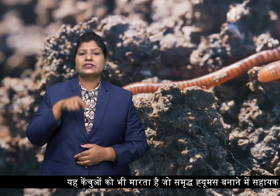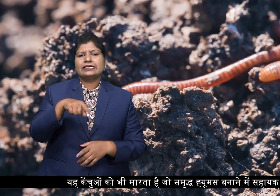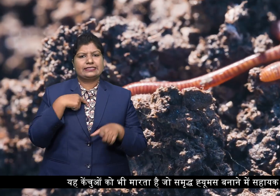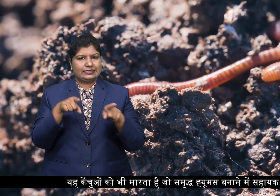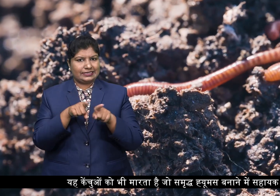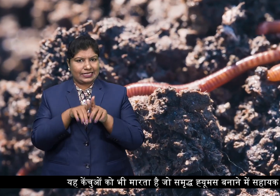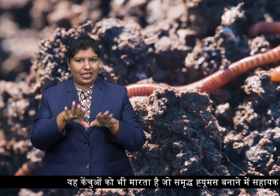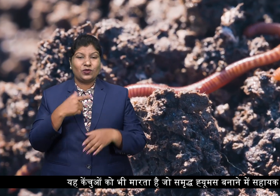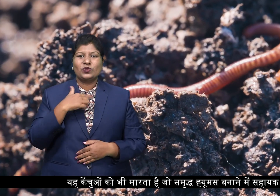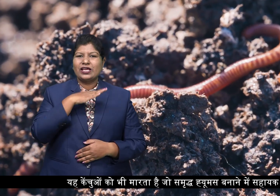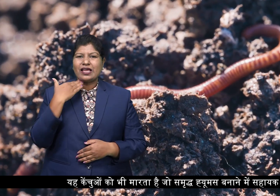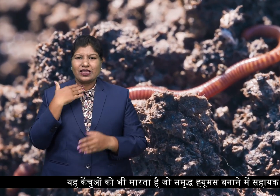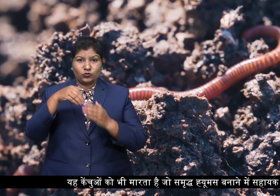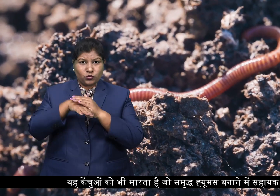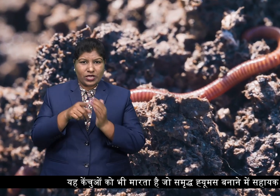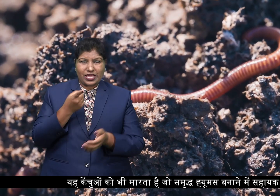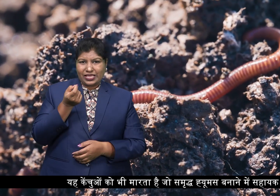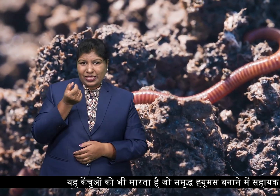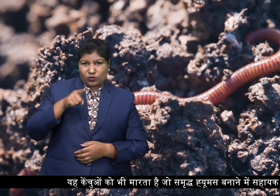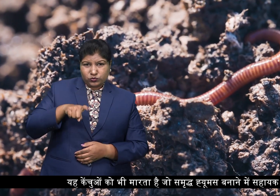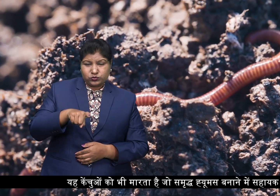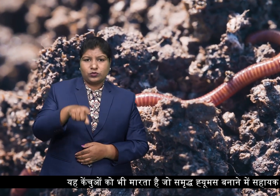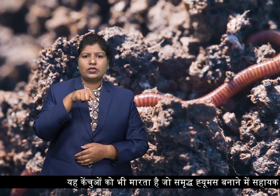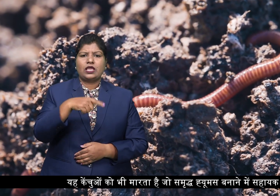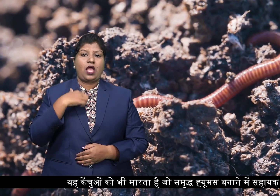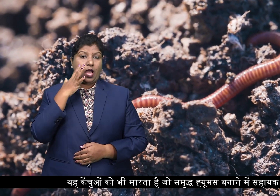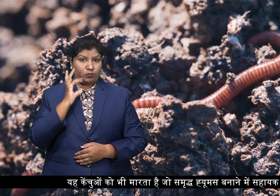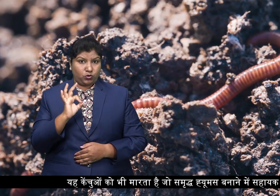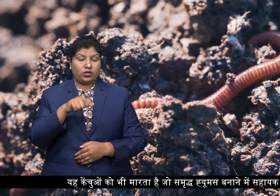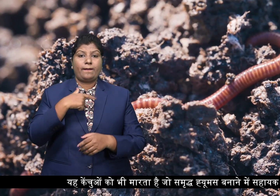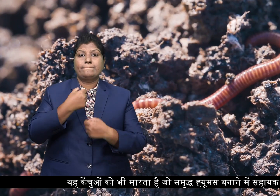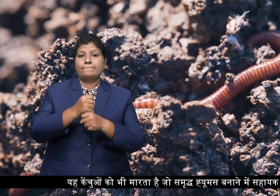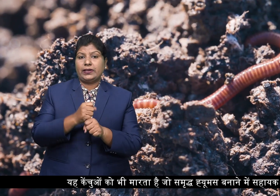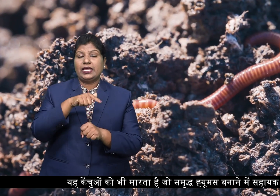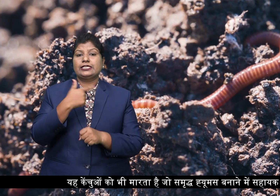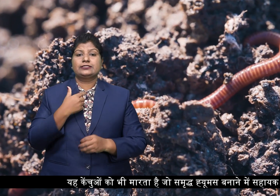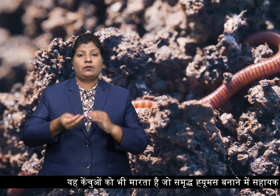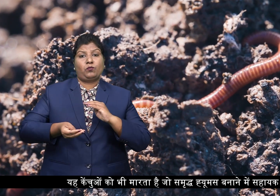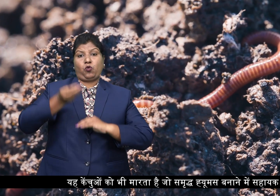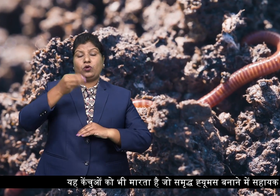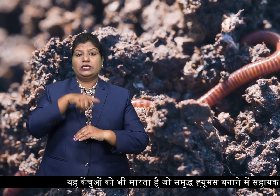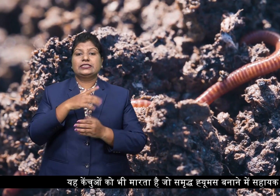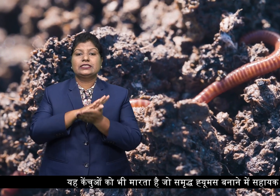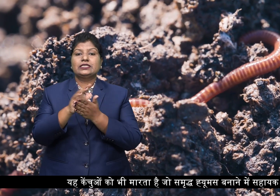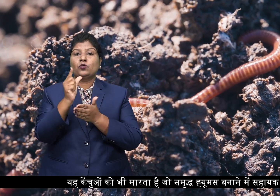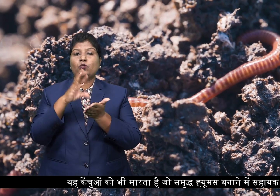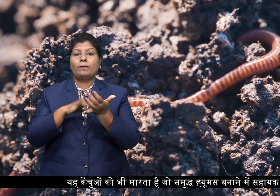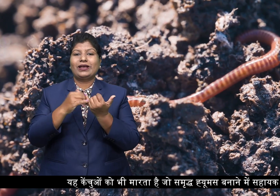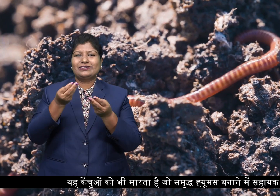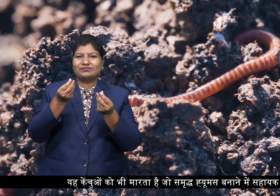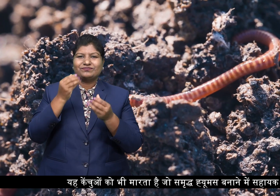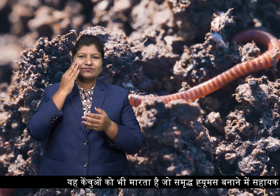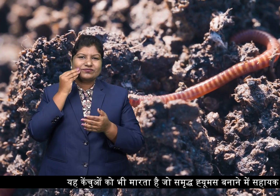यह केंचुओं को भी मारता है जो समृद्ध ह्यूमस बनाने में सहायक होते हैं।